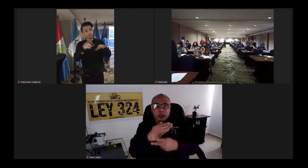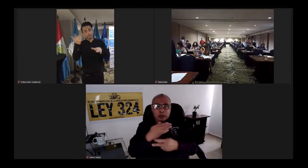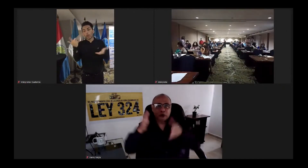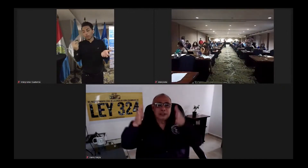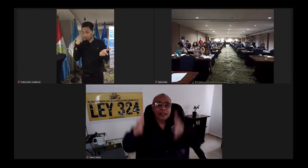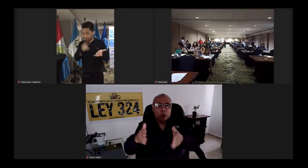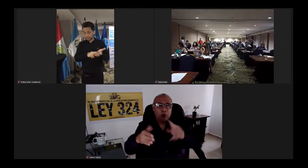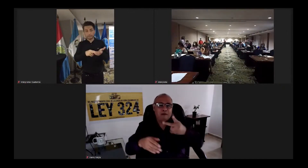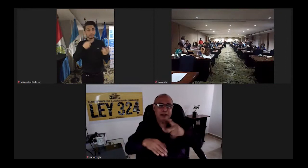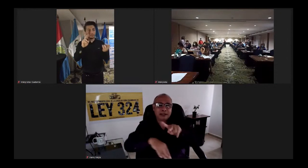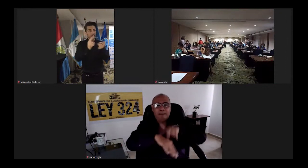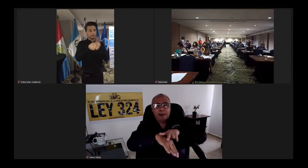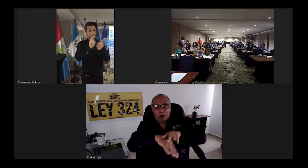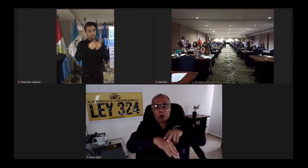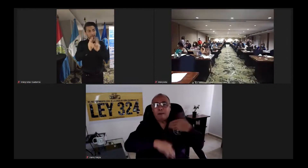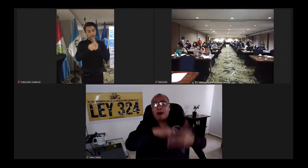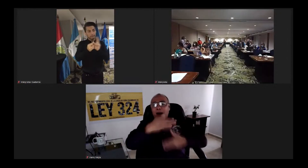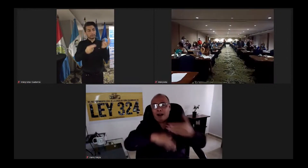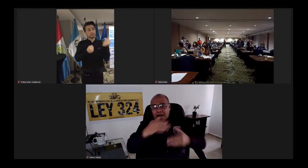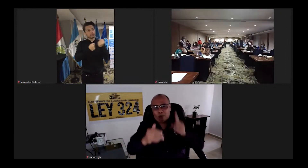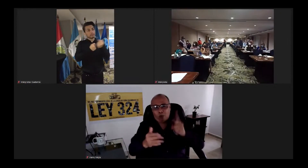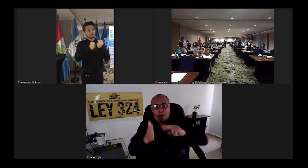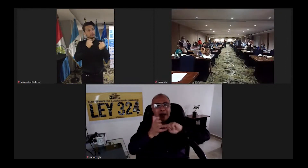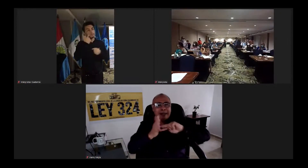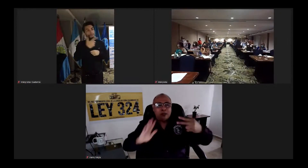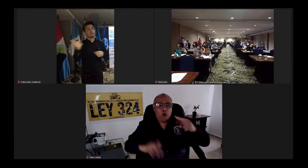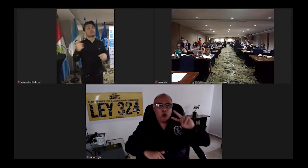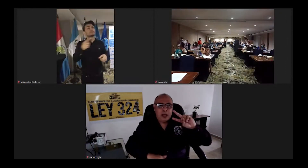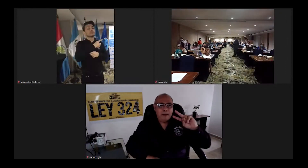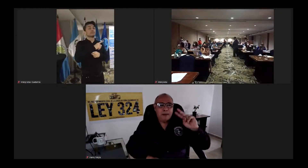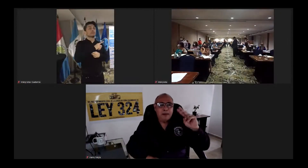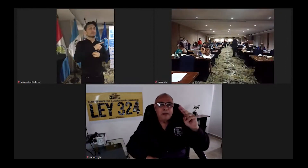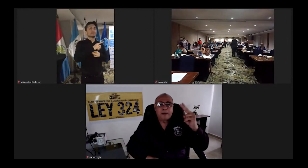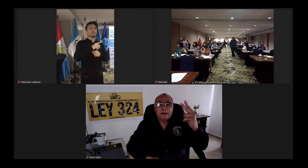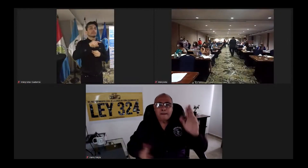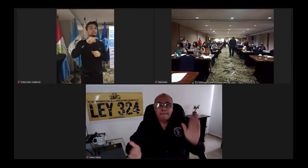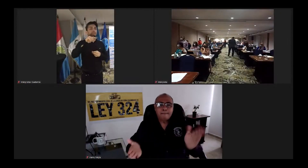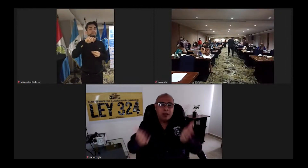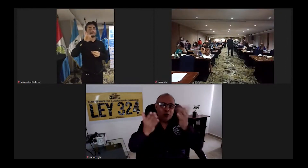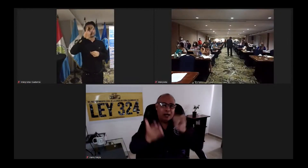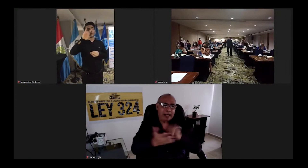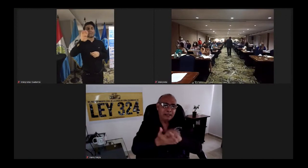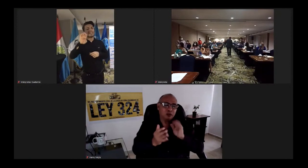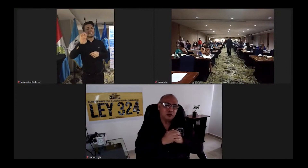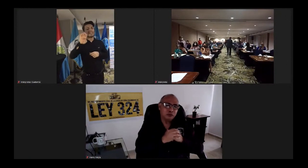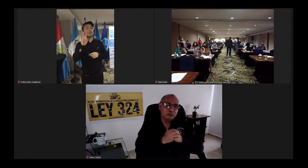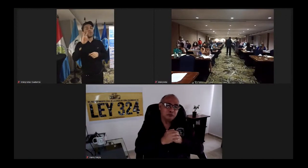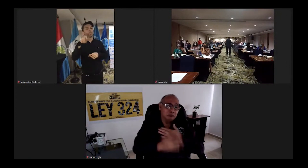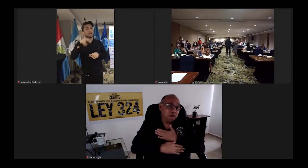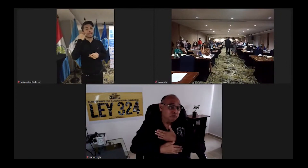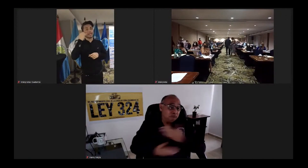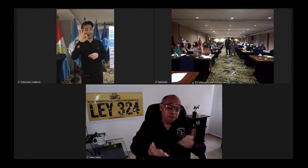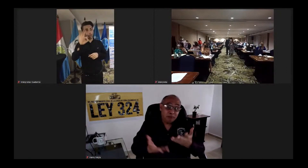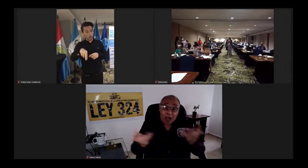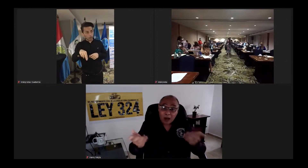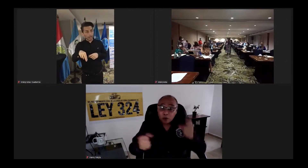en estos momentos se está apoyando la Unión Europea para que se pueda hacer este tipo de incidencia y lograr pues la evolución